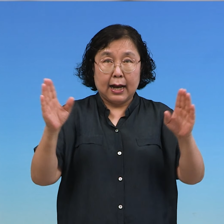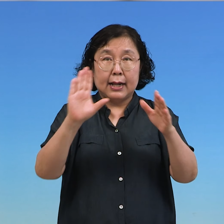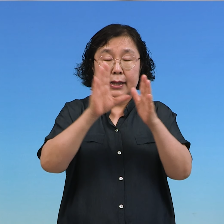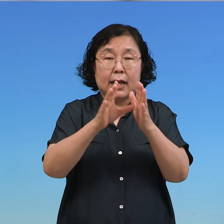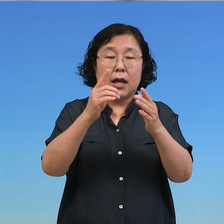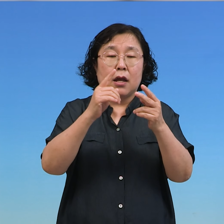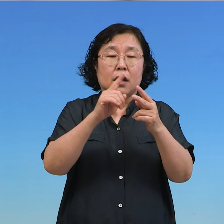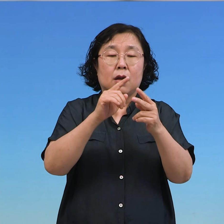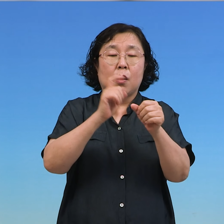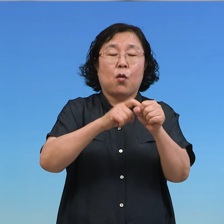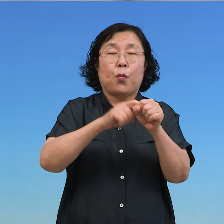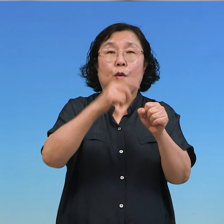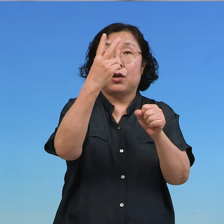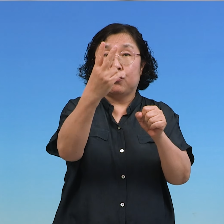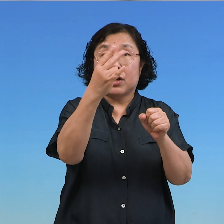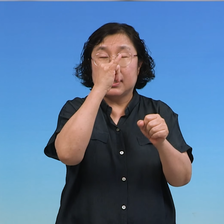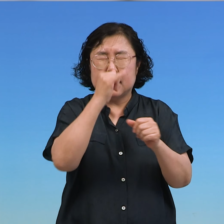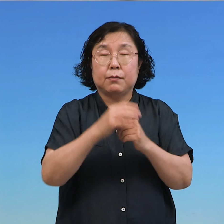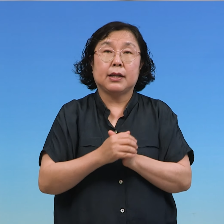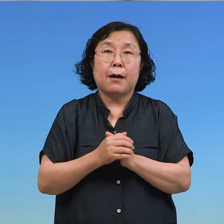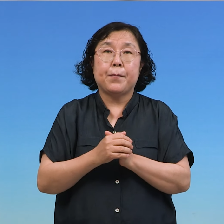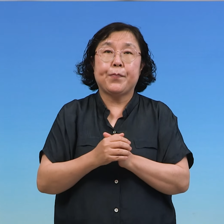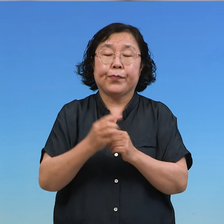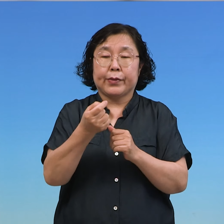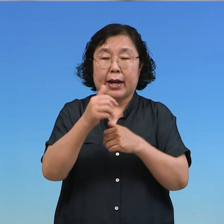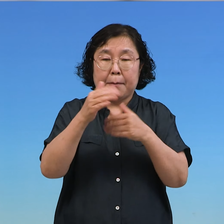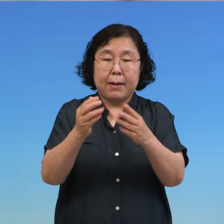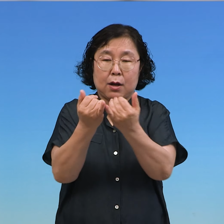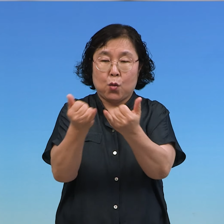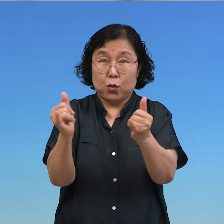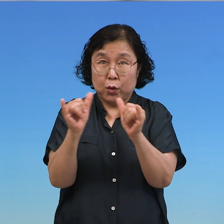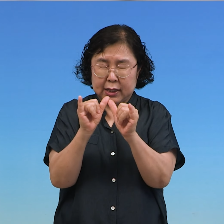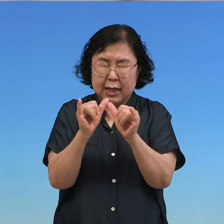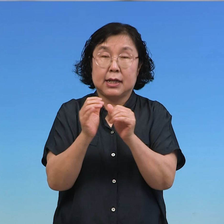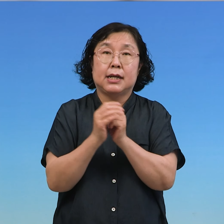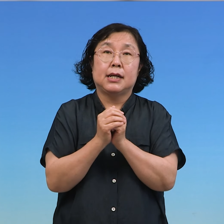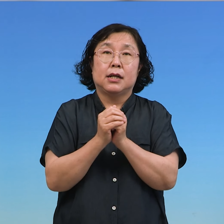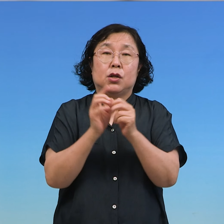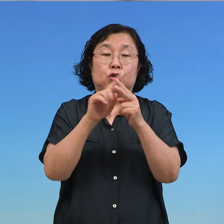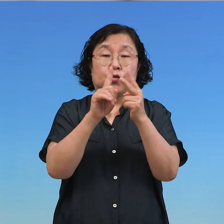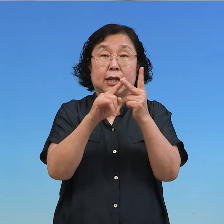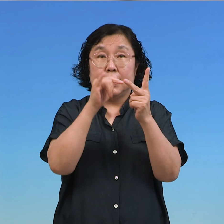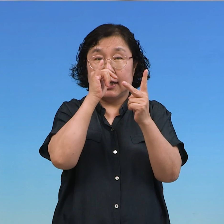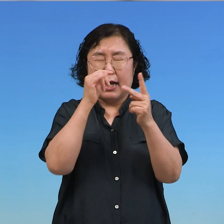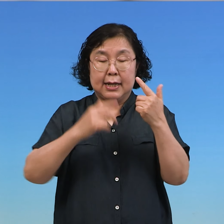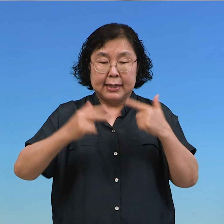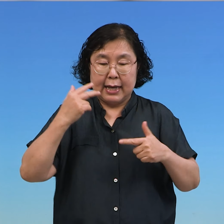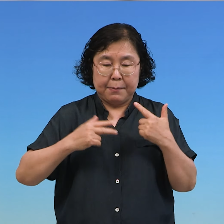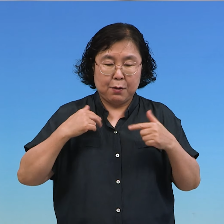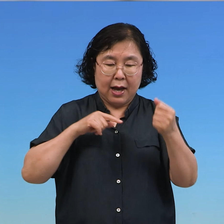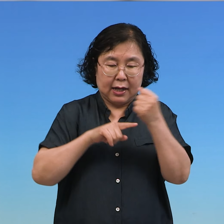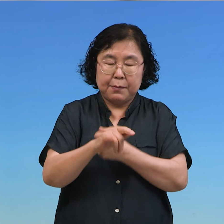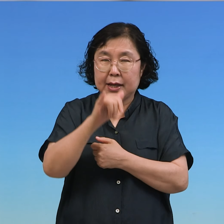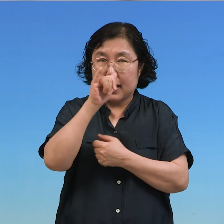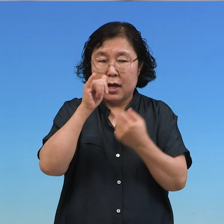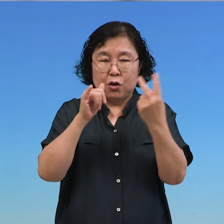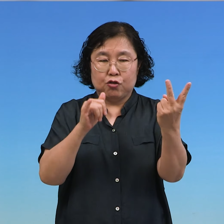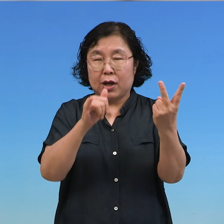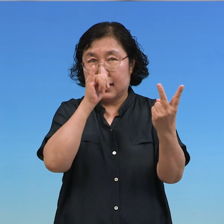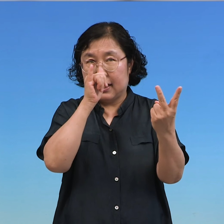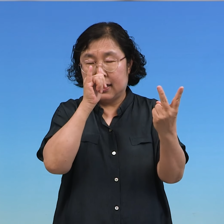가지기 시작했어요 우리 다락방 공동체는 소그룹은 두 가지를 구현한다 재미와 의미